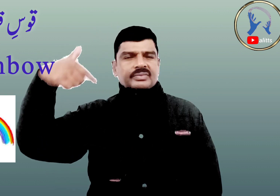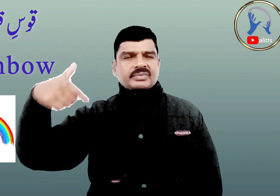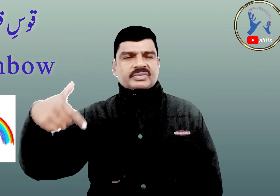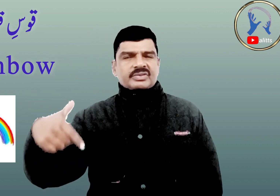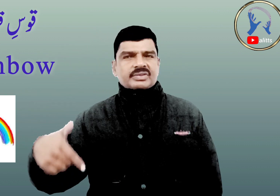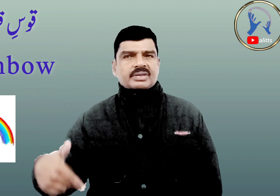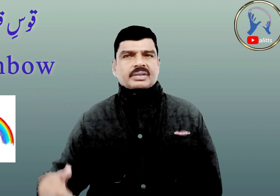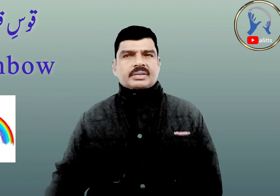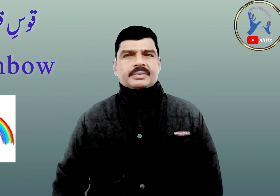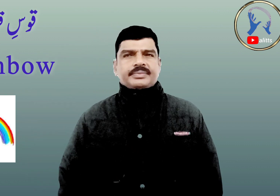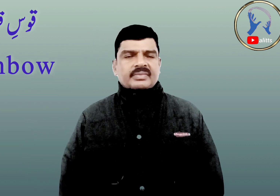सात।